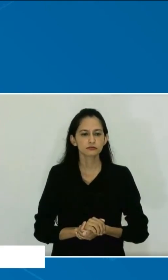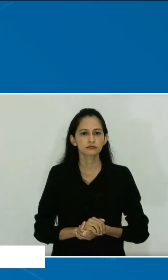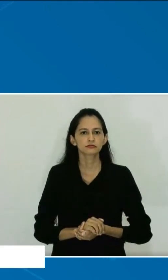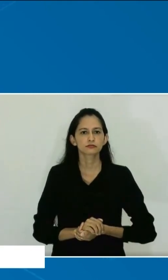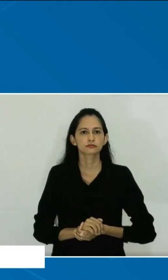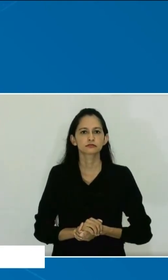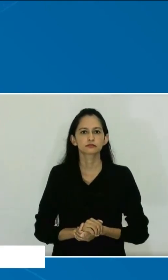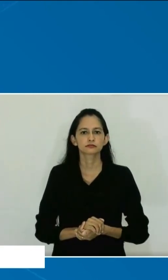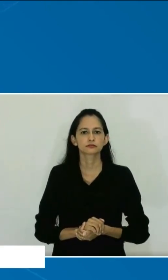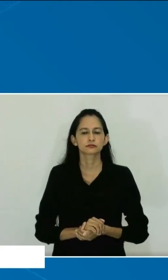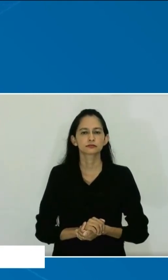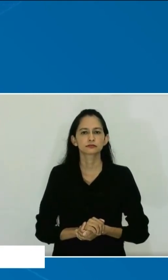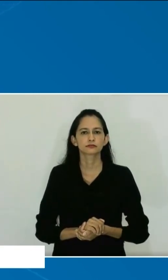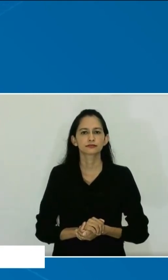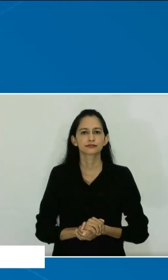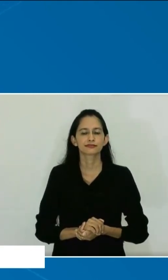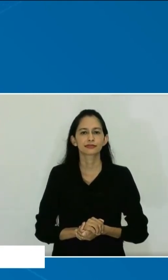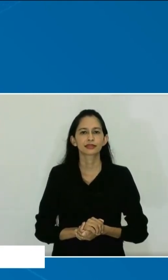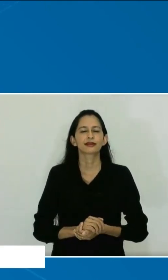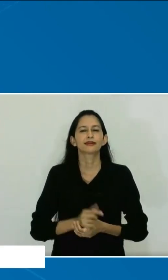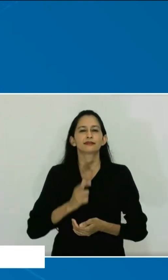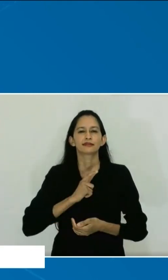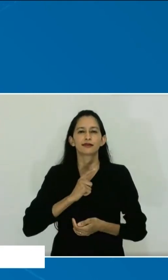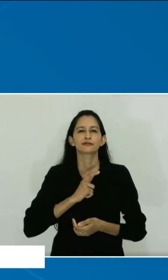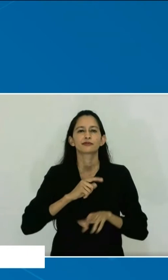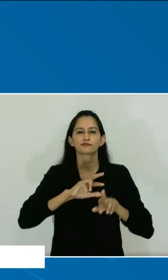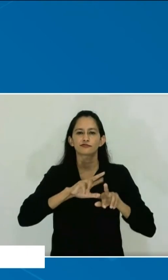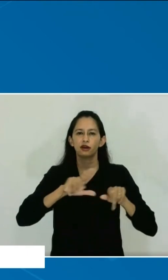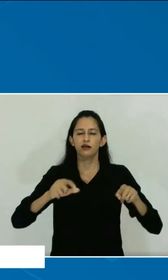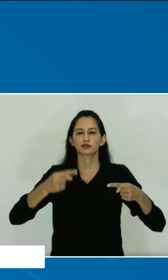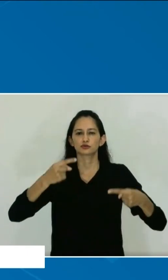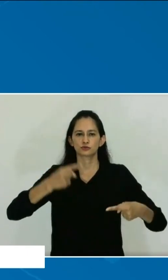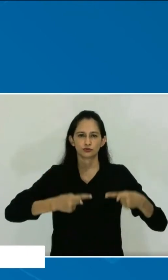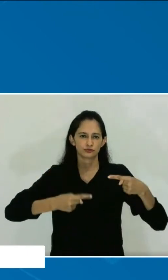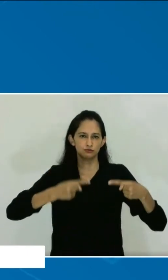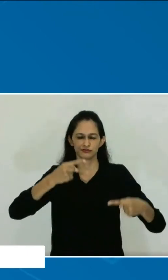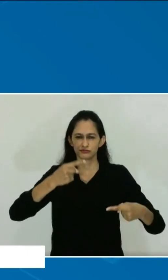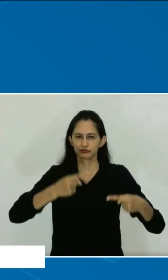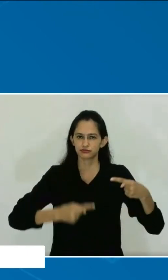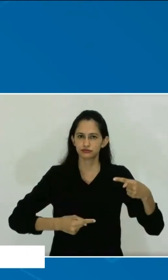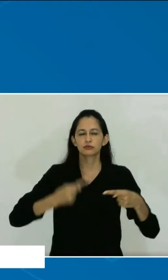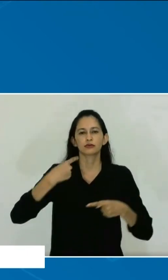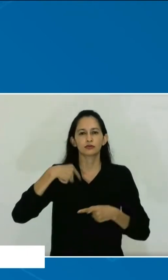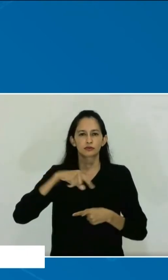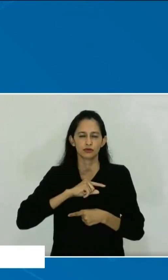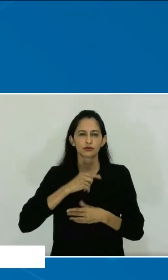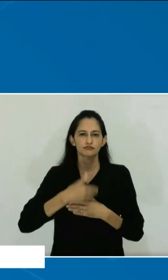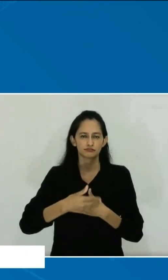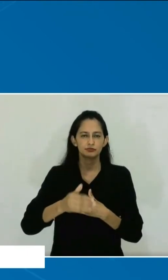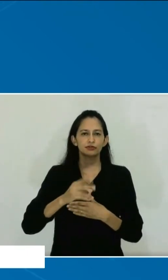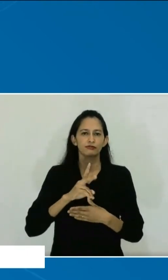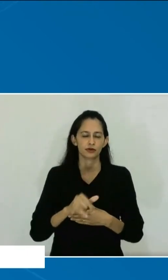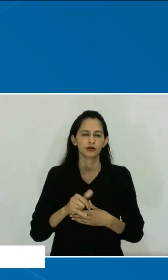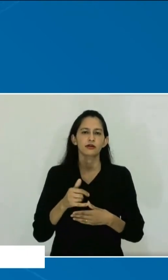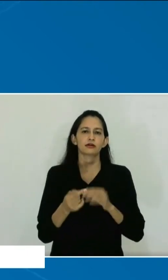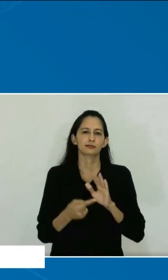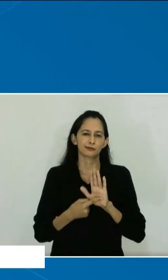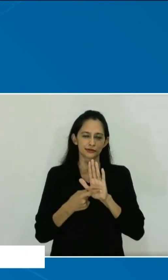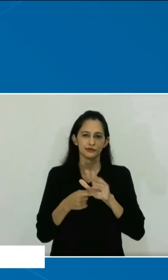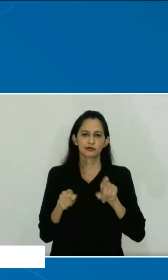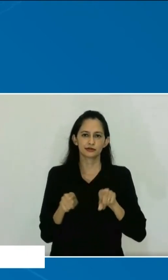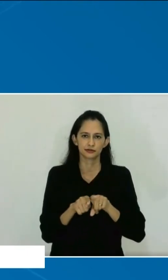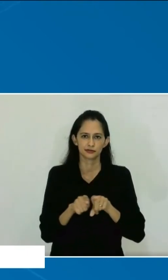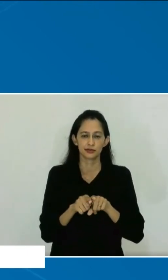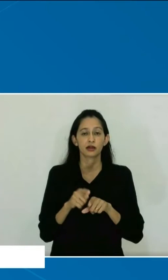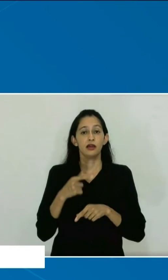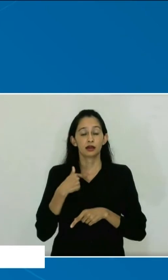E isso trouxe uma série de discussões que, posteriormente, se nós tivermos a oportunidade, falaremos. Mas faço